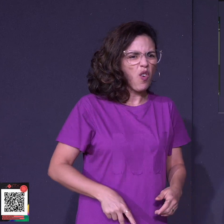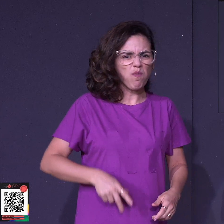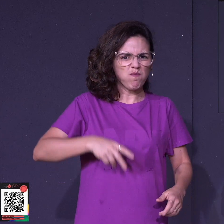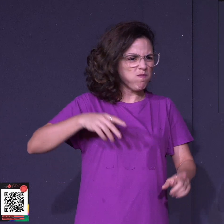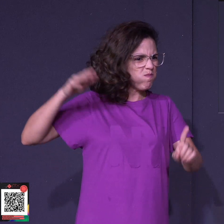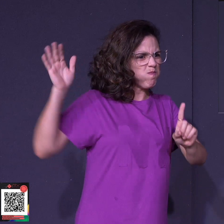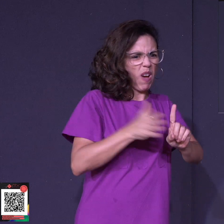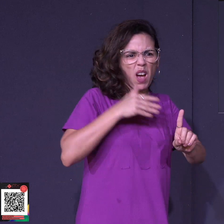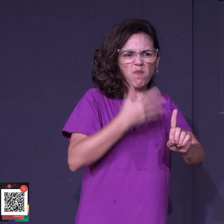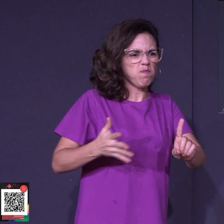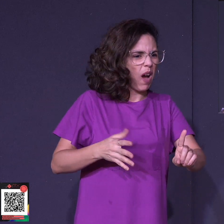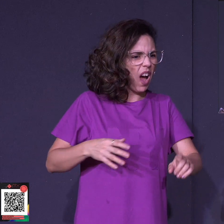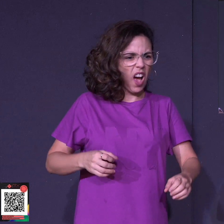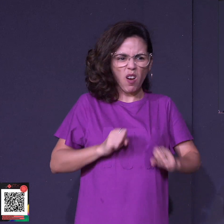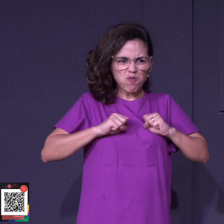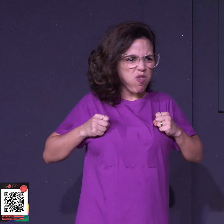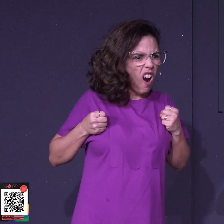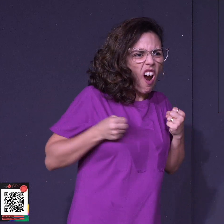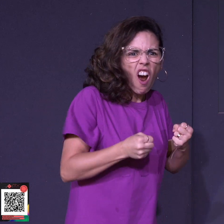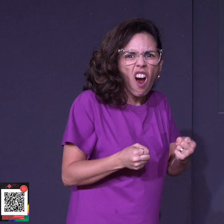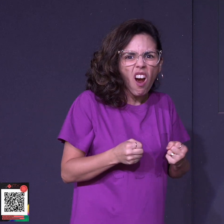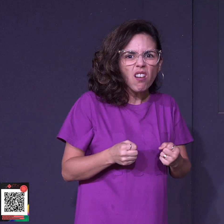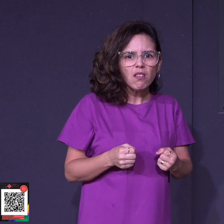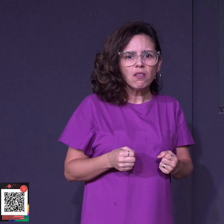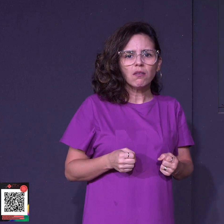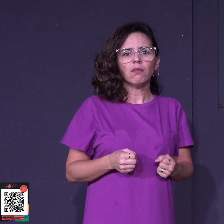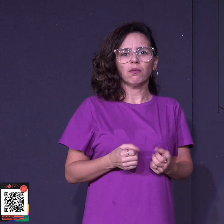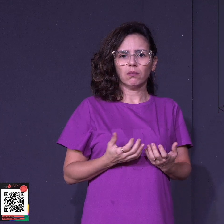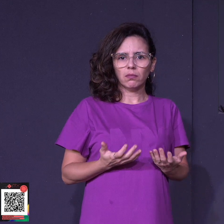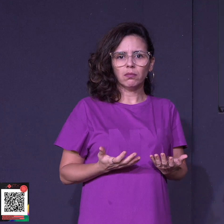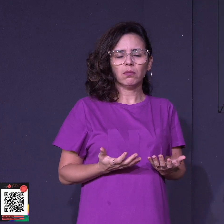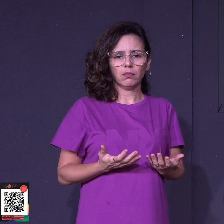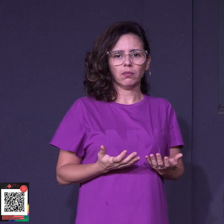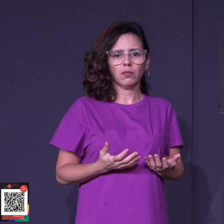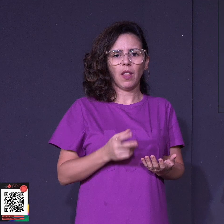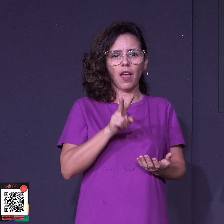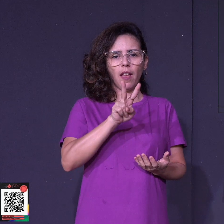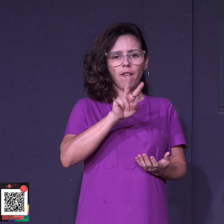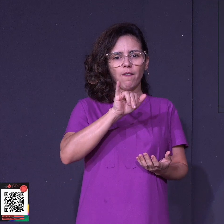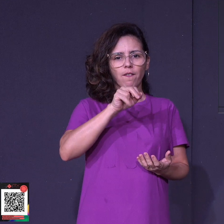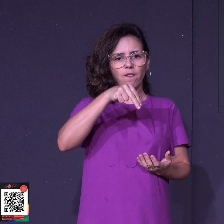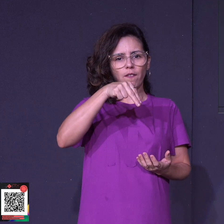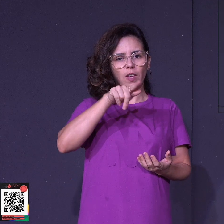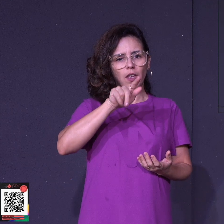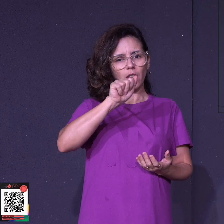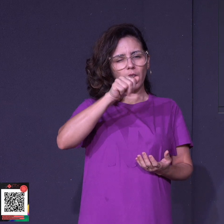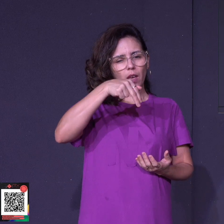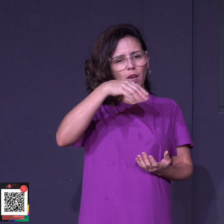Senhor. Abra sua Bíblia aí, em Romanos capítulo 12.